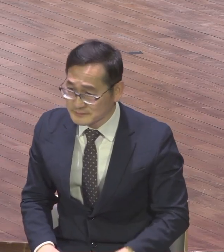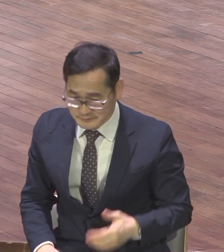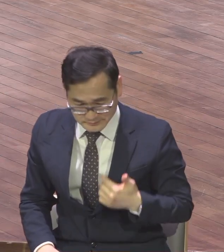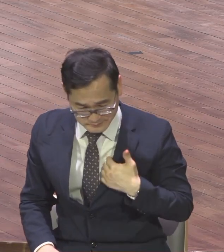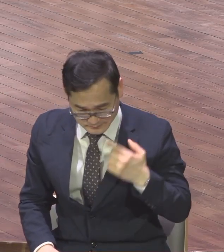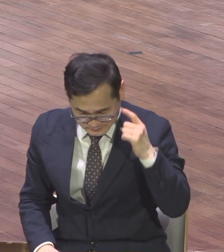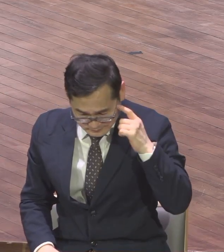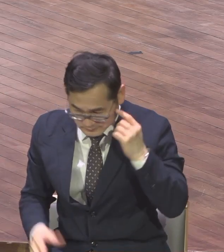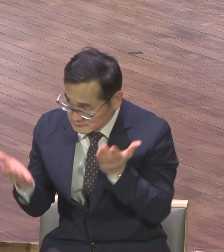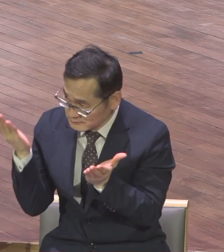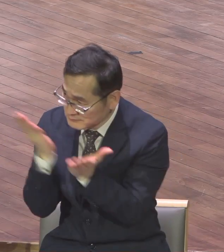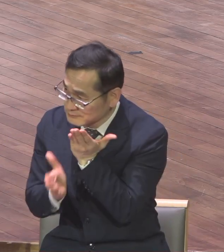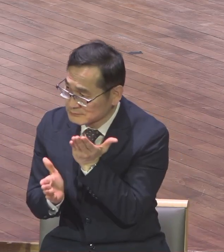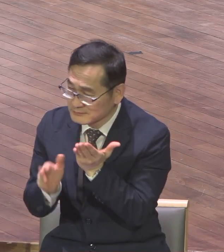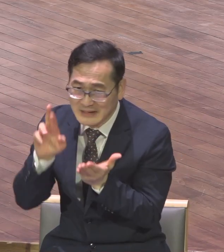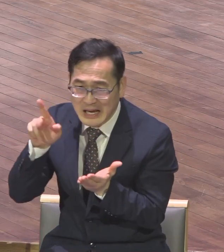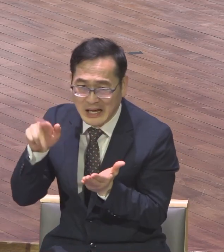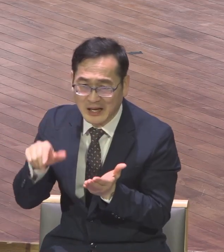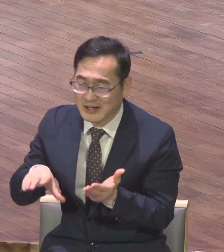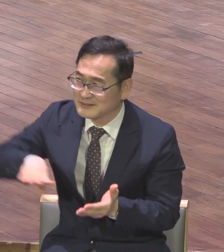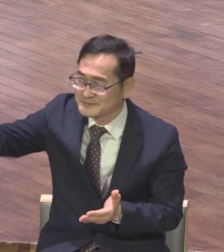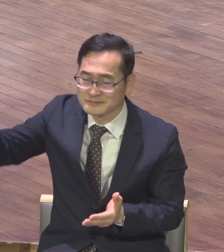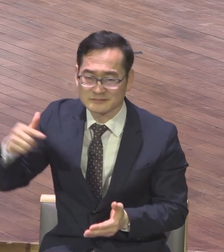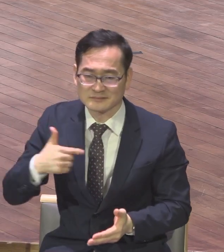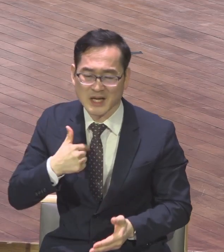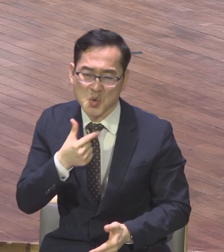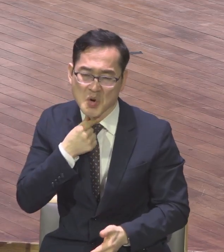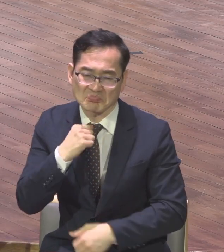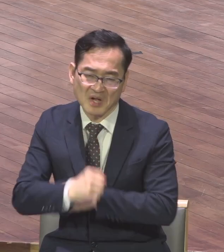살아가는 그런 신앙인들이 많지 않아요.